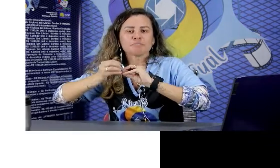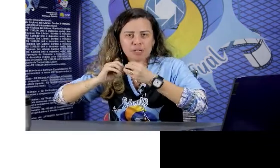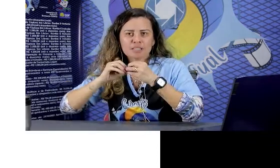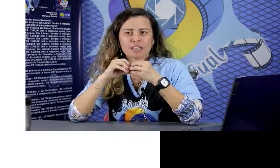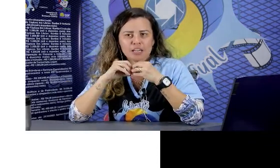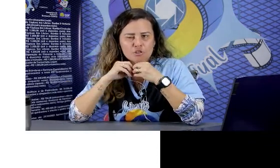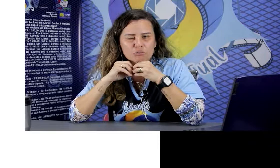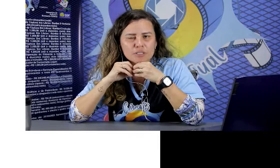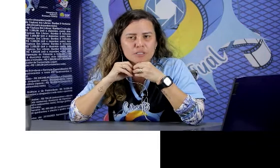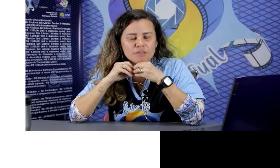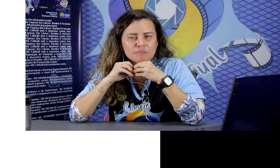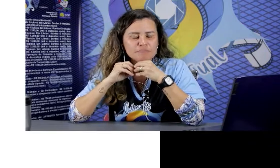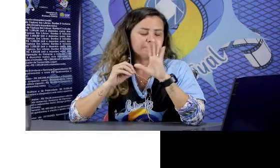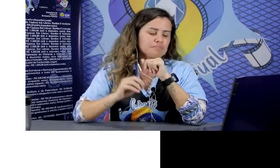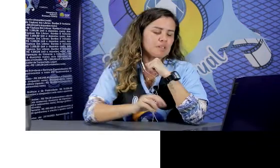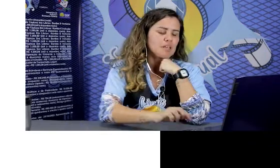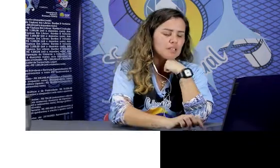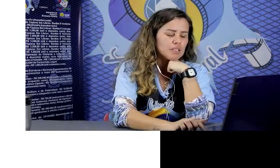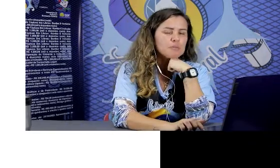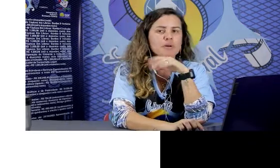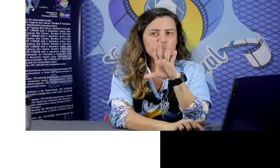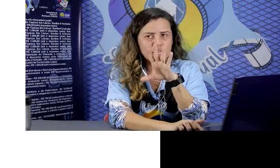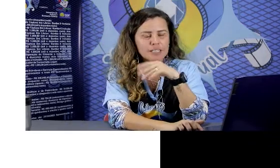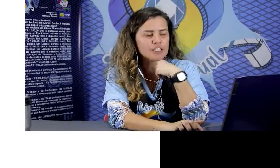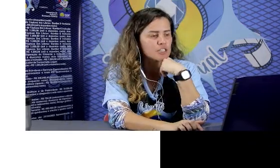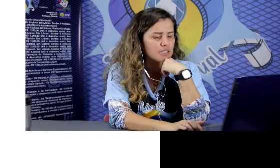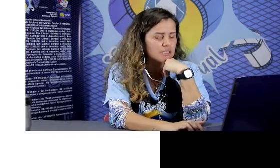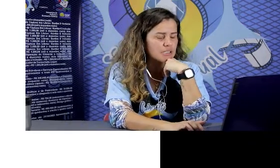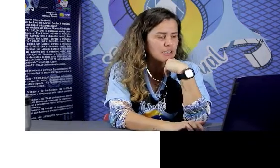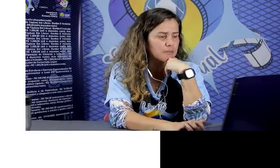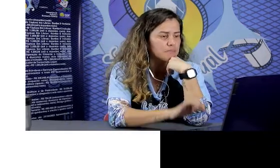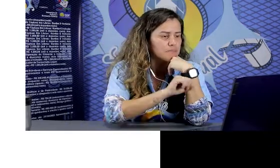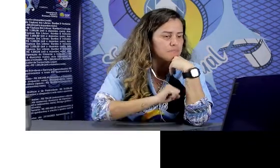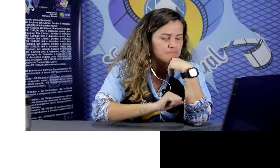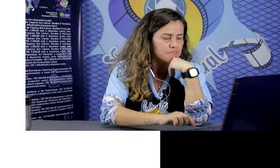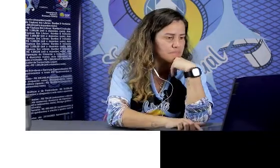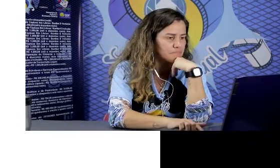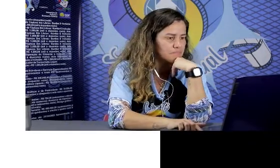elas andarem juntas. Temos mais umas características aqui.